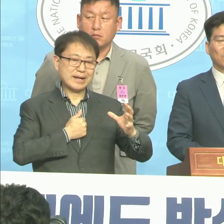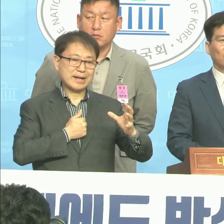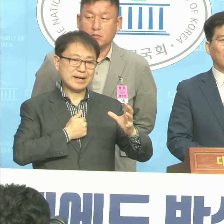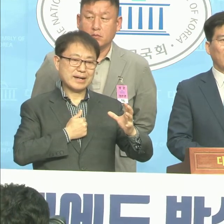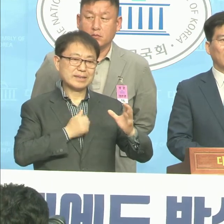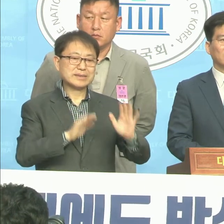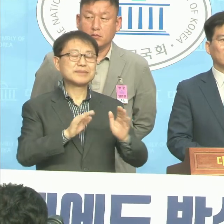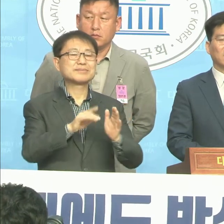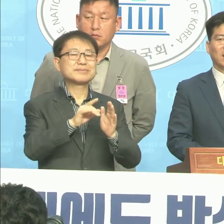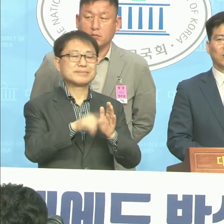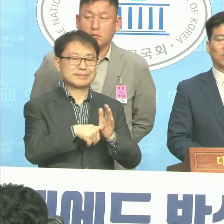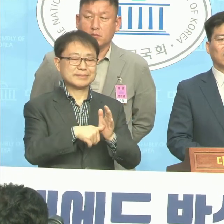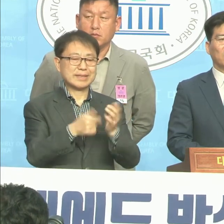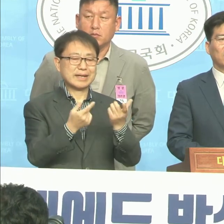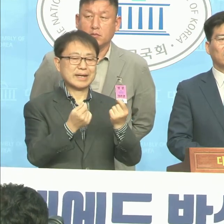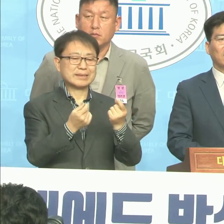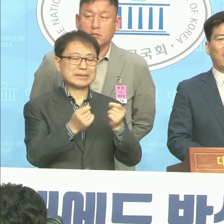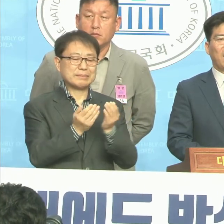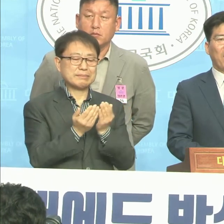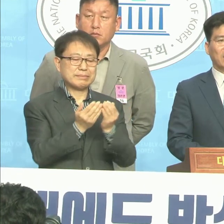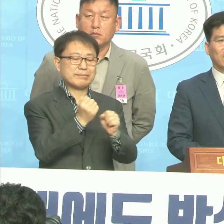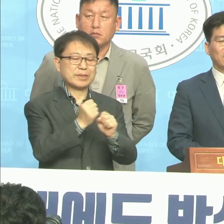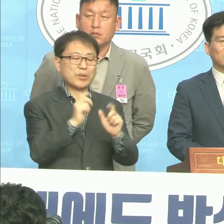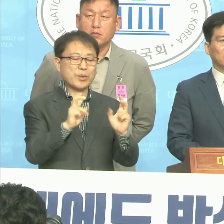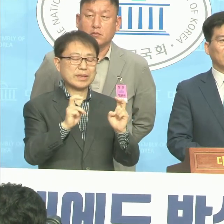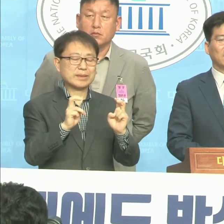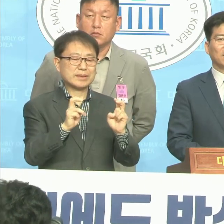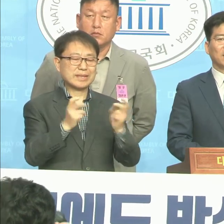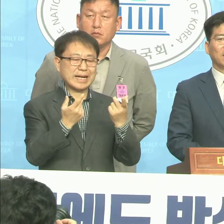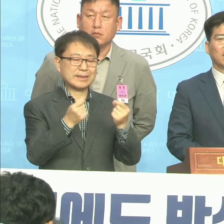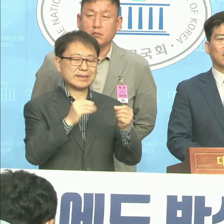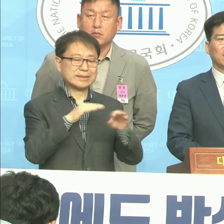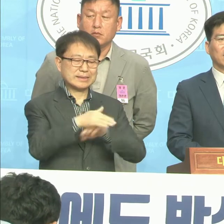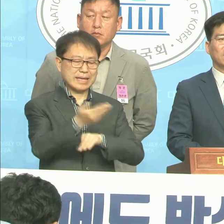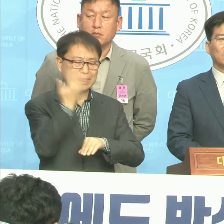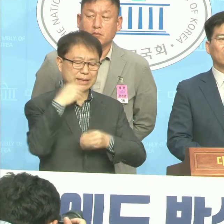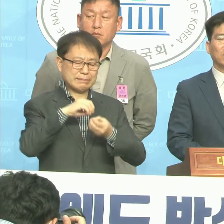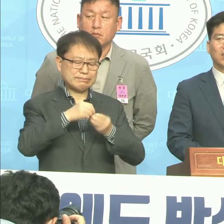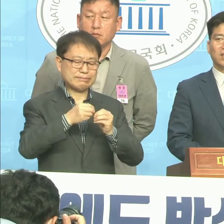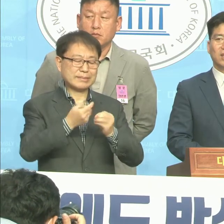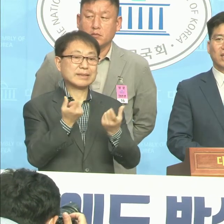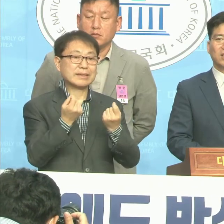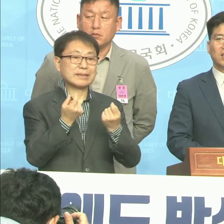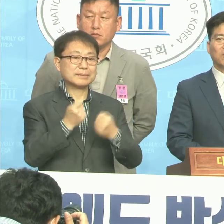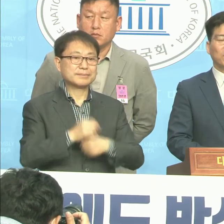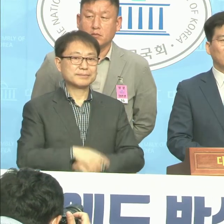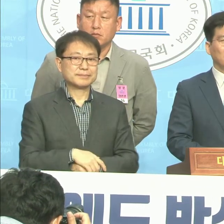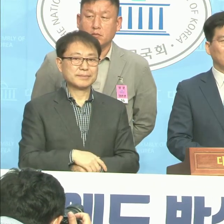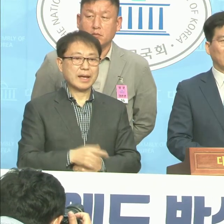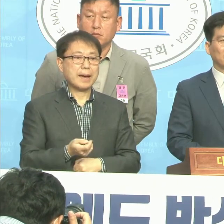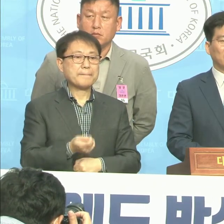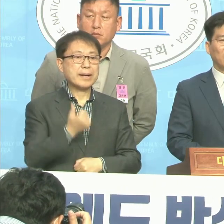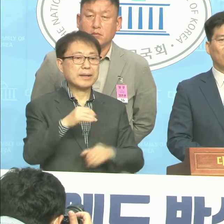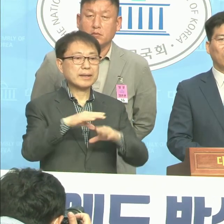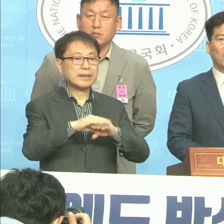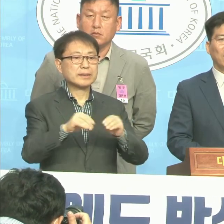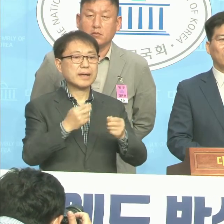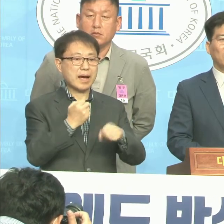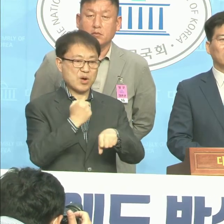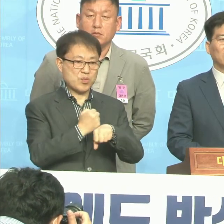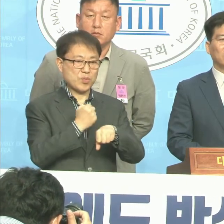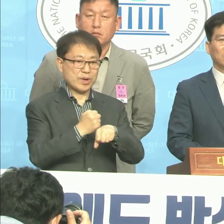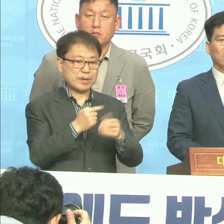시기에도 아직 조선 사람의 는 만연해 있습니다 이것을 우리는 시급히 개선하고